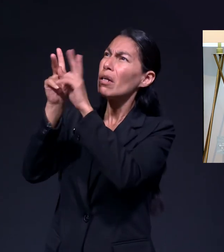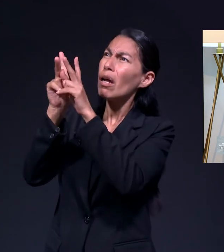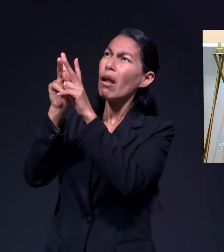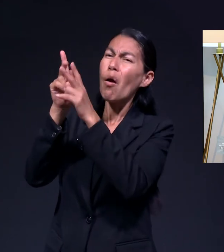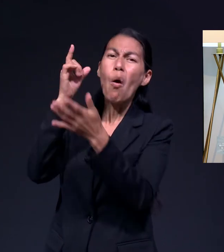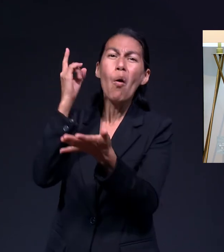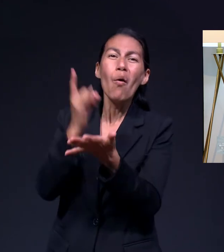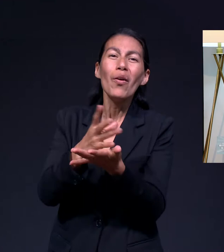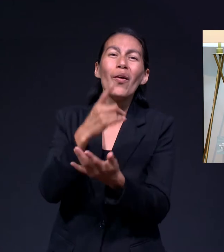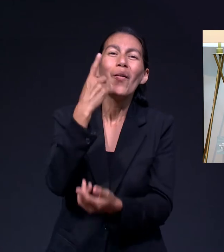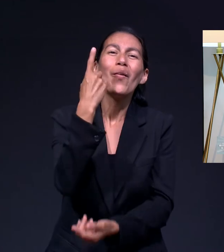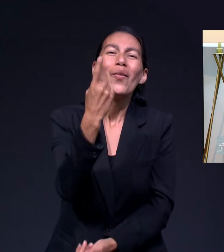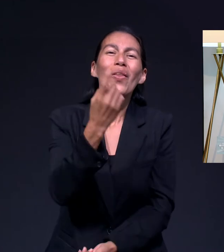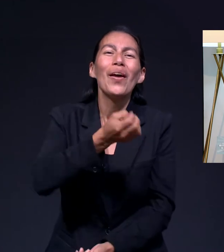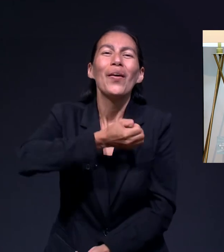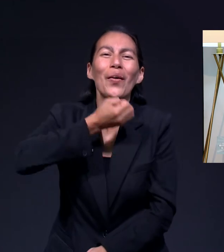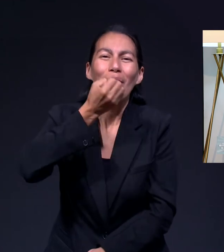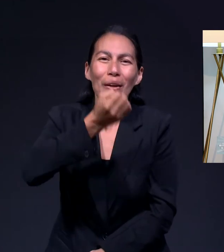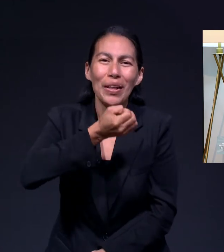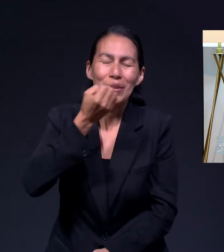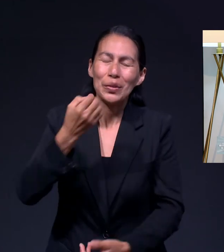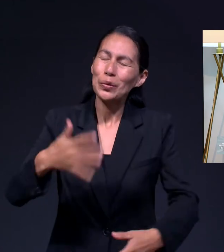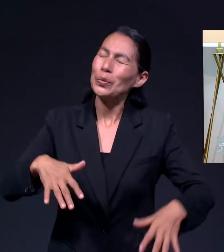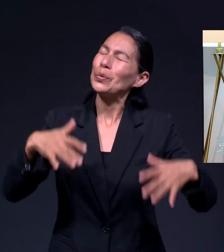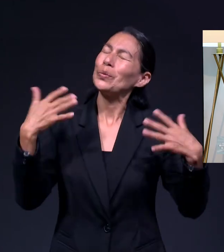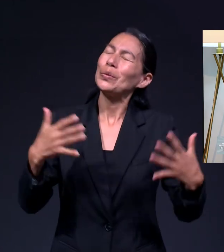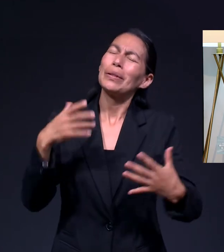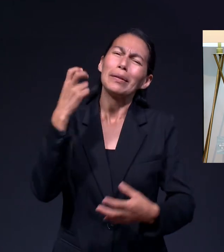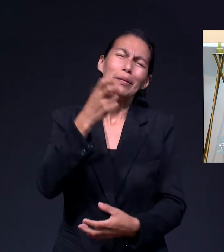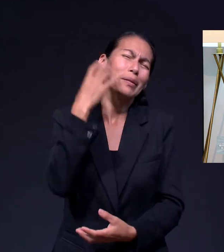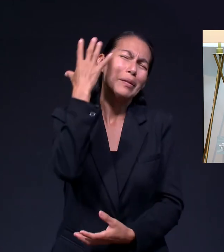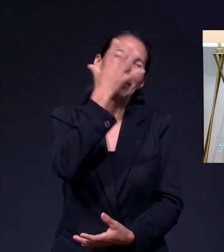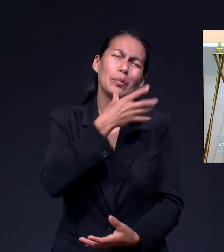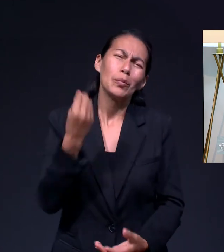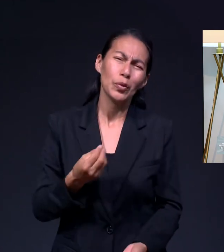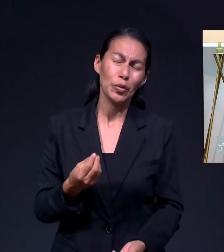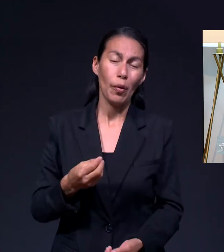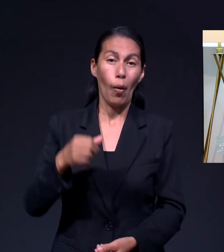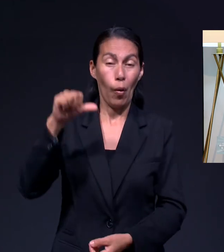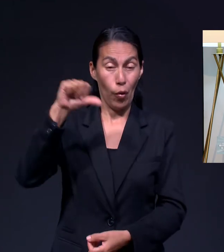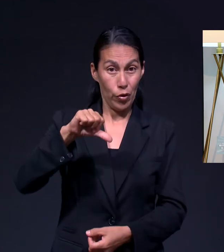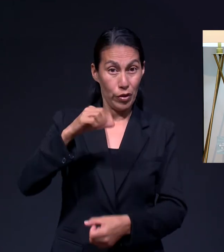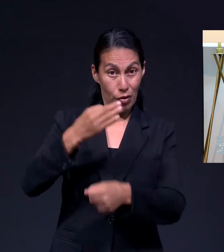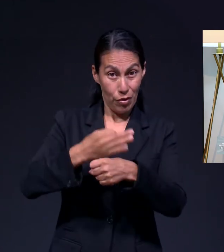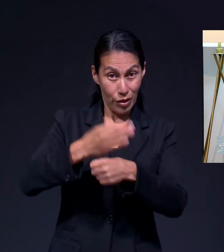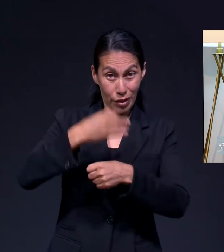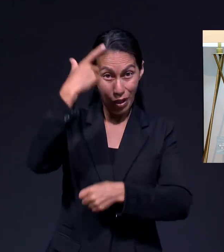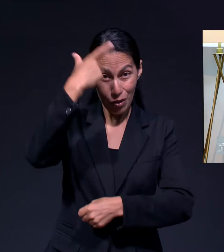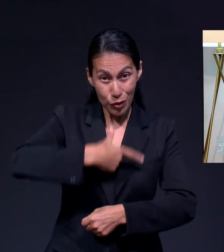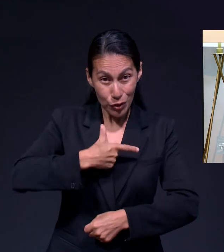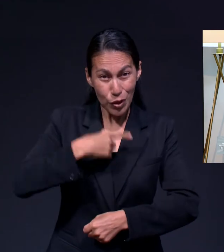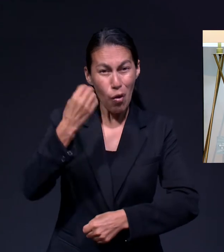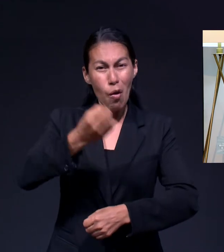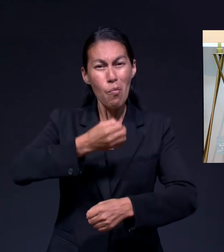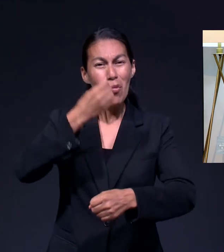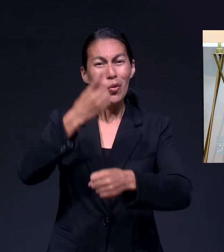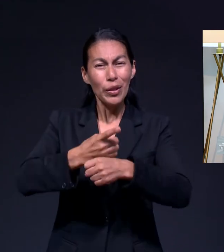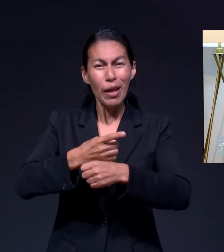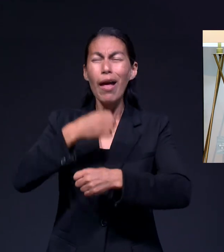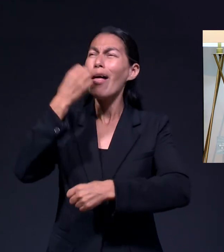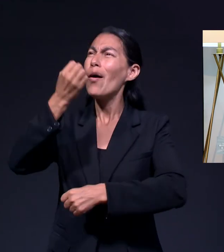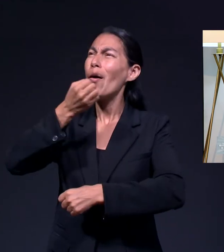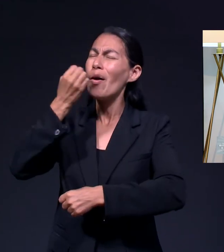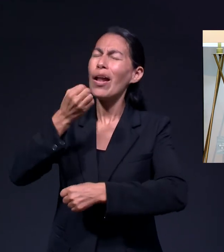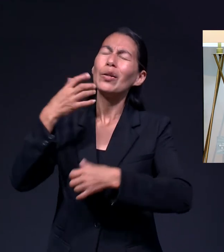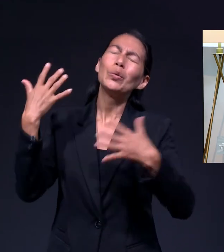de una sencilla oración que puedas hacer y el día de hoy es la oportunidad de